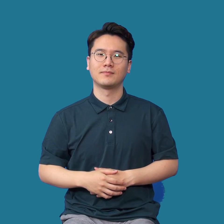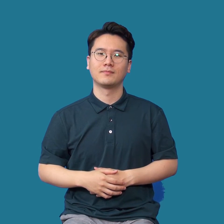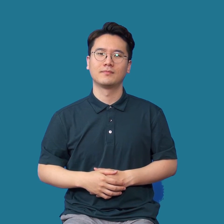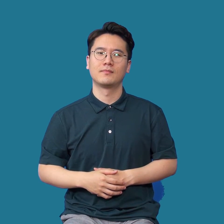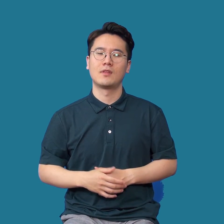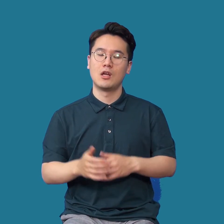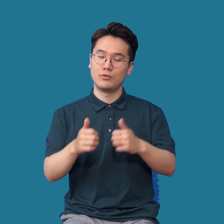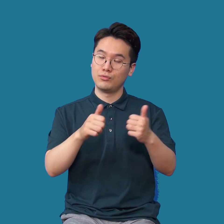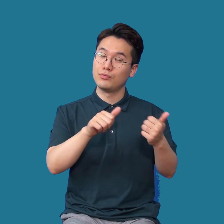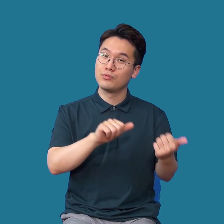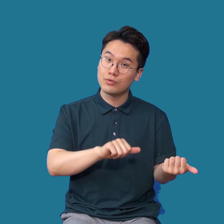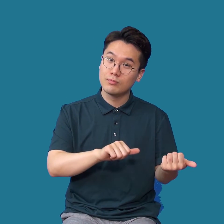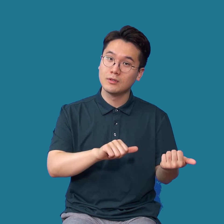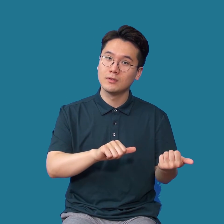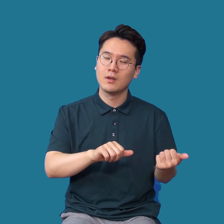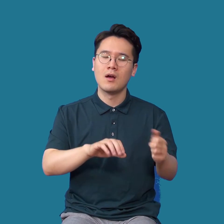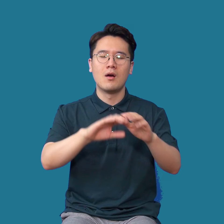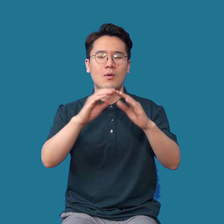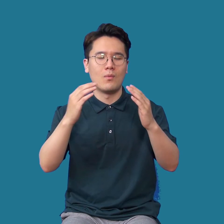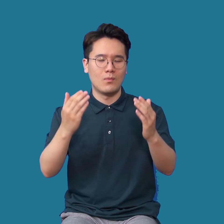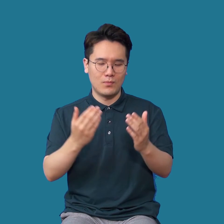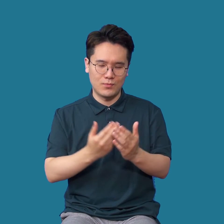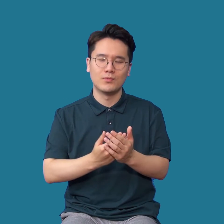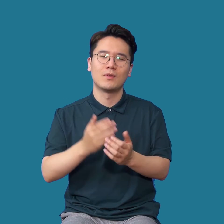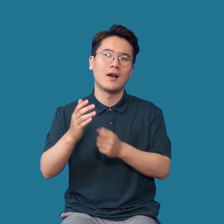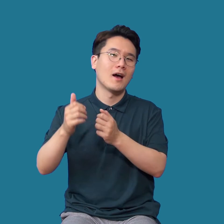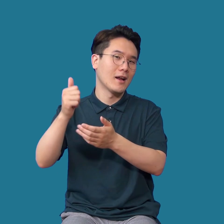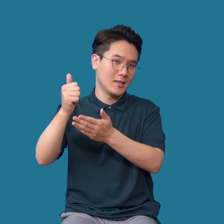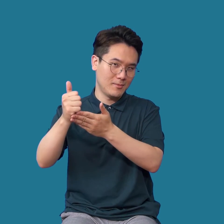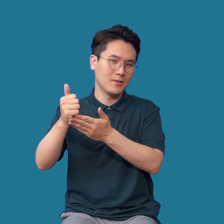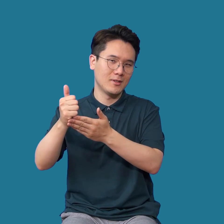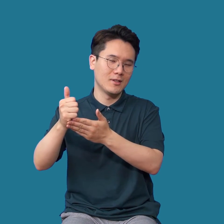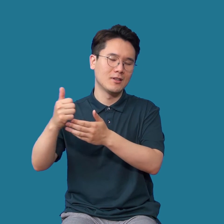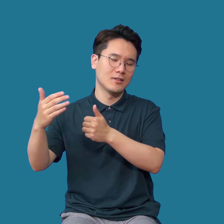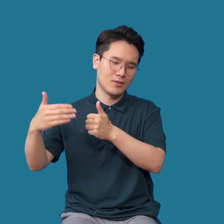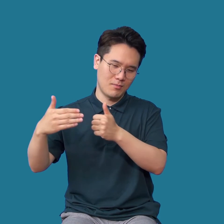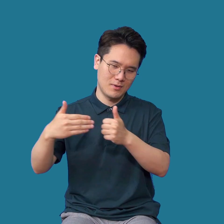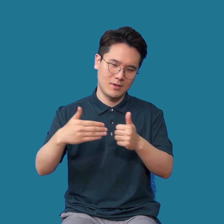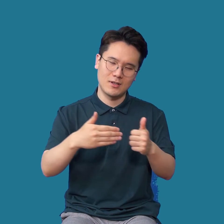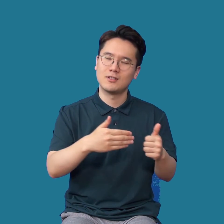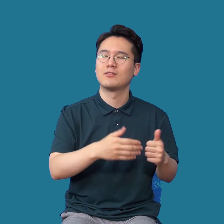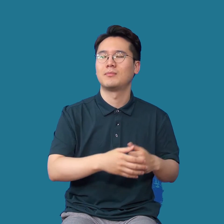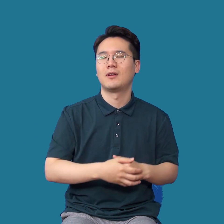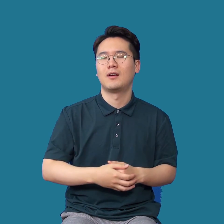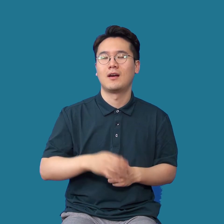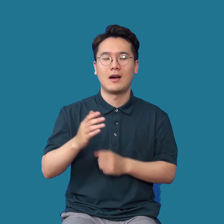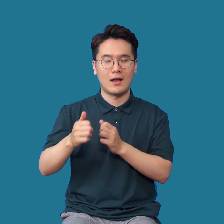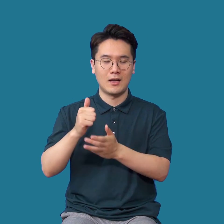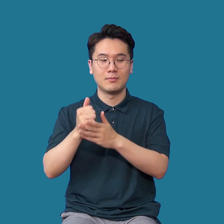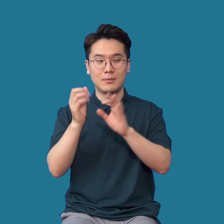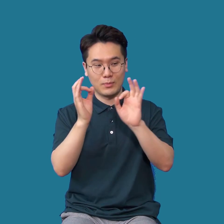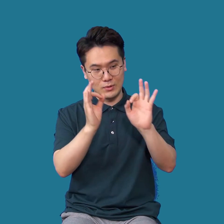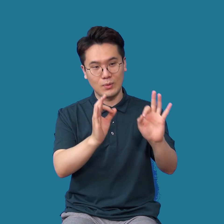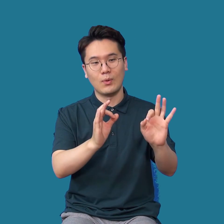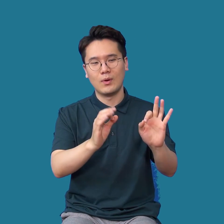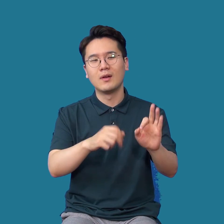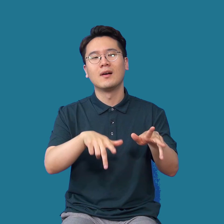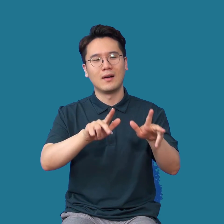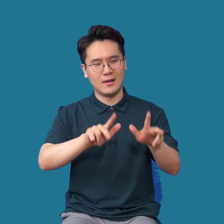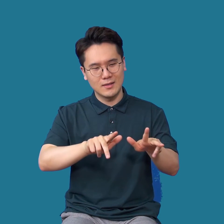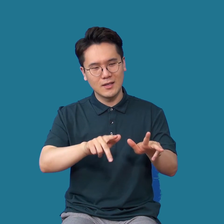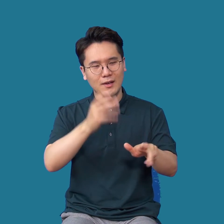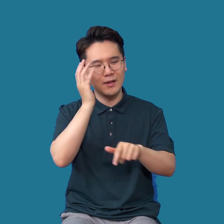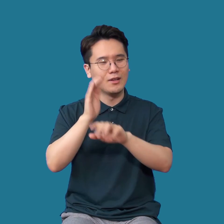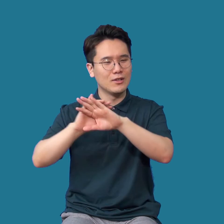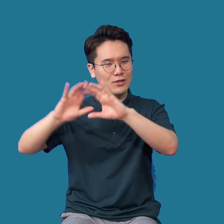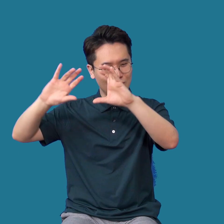죽음은 전적으로 하나님의 섭리 가운데 되는 것입니다. 하나님이 보시고 이제 천국 데려가실 때가